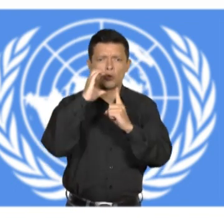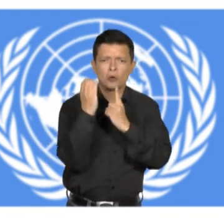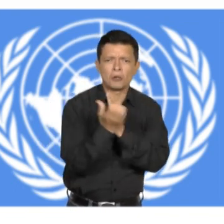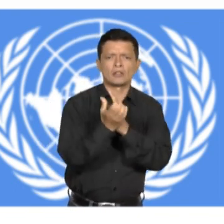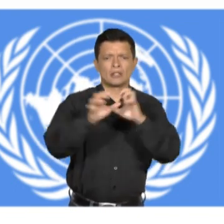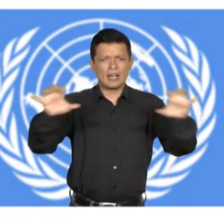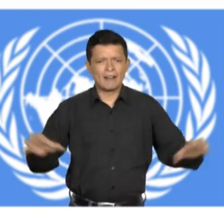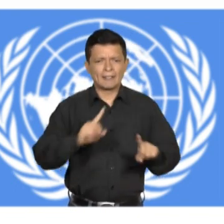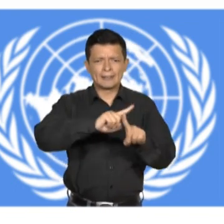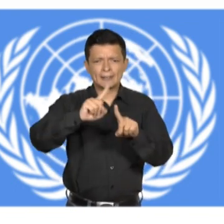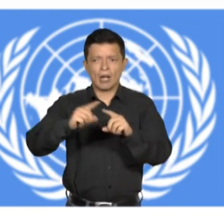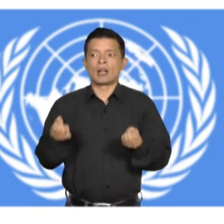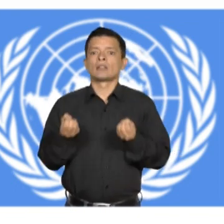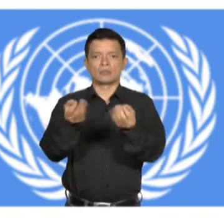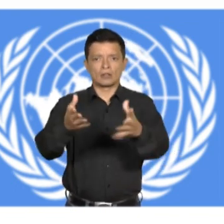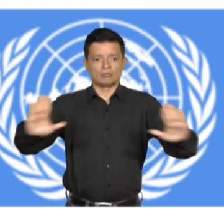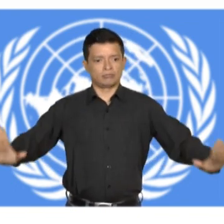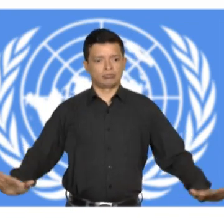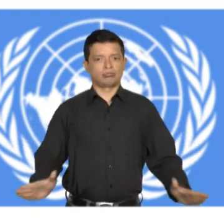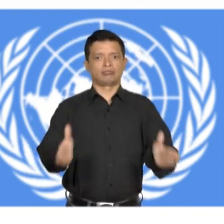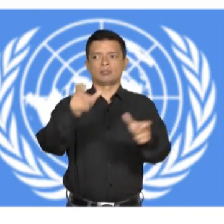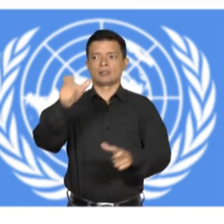la erradicación de la pobreza.